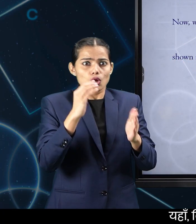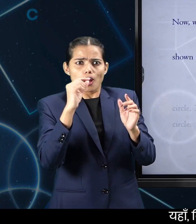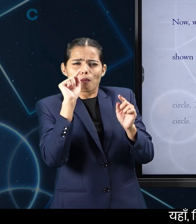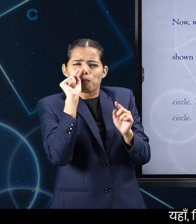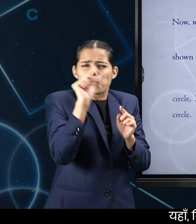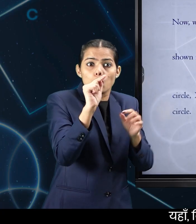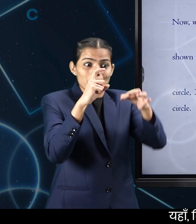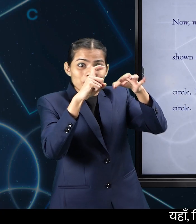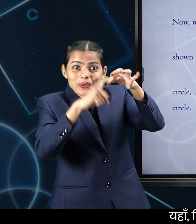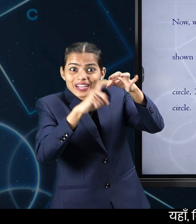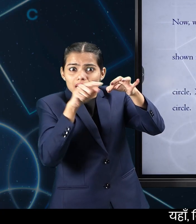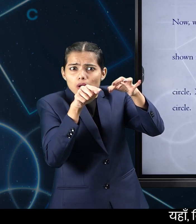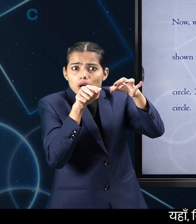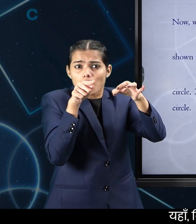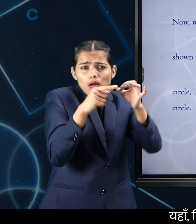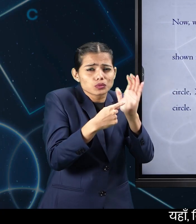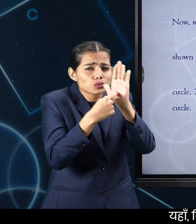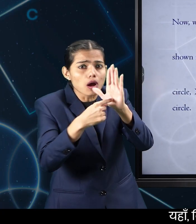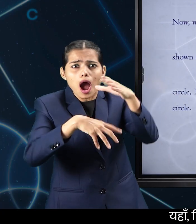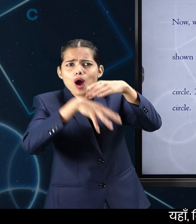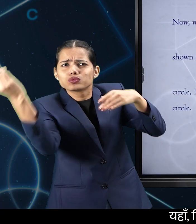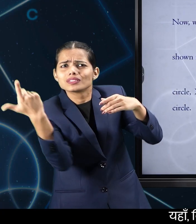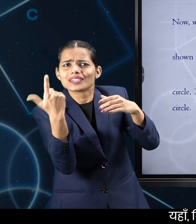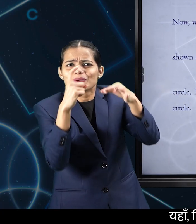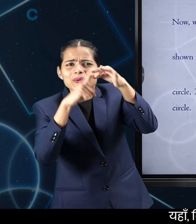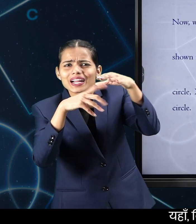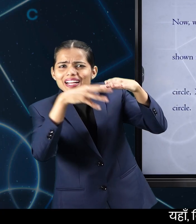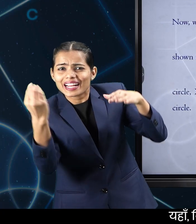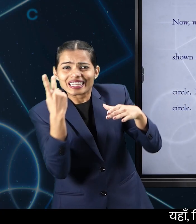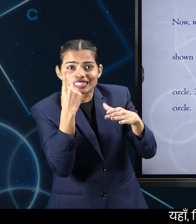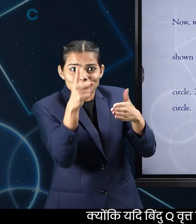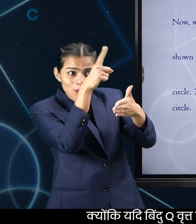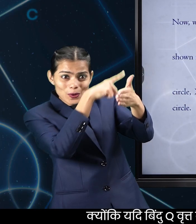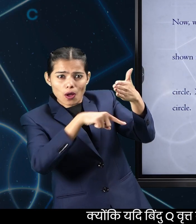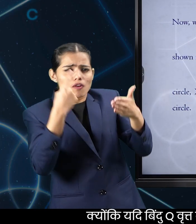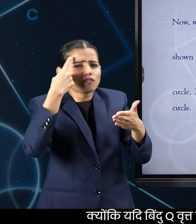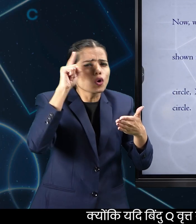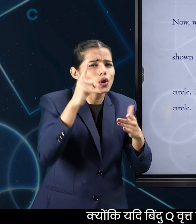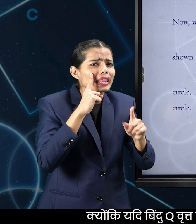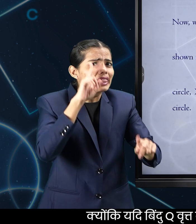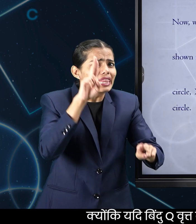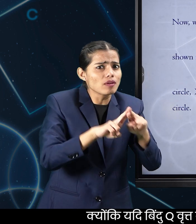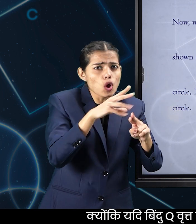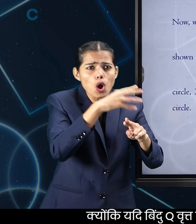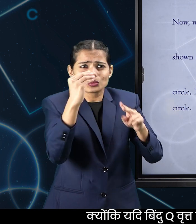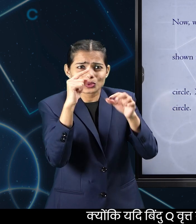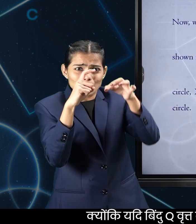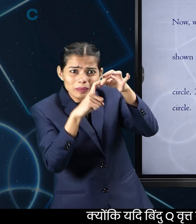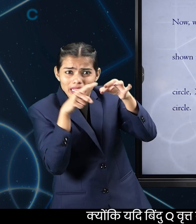यहाँ बिंदु Q वृत्त के बाहर स्थित होना चाहिए क्योंकि यदि बिंदु वो वृत्त के